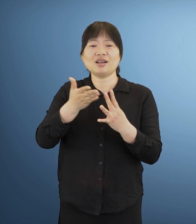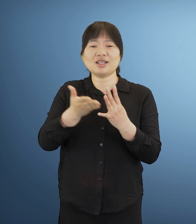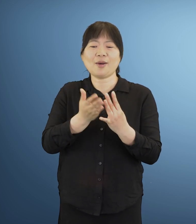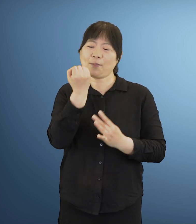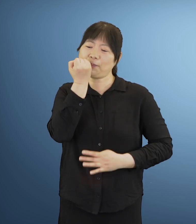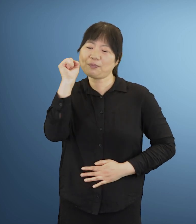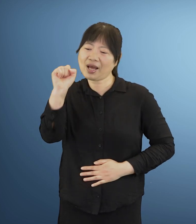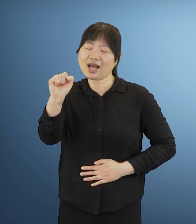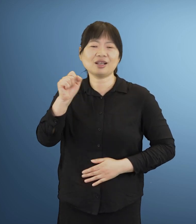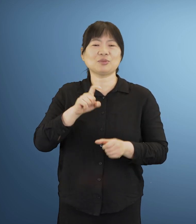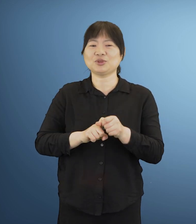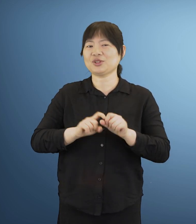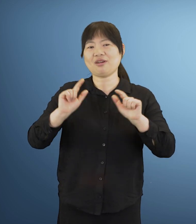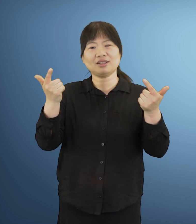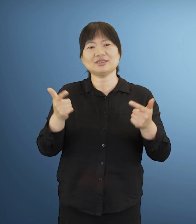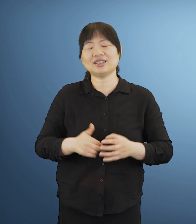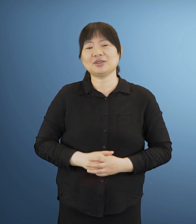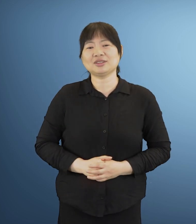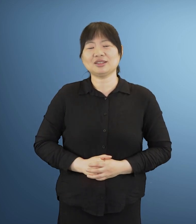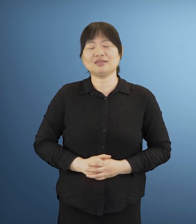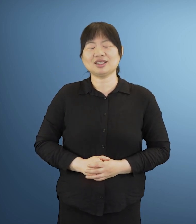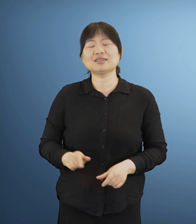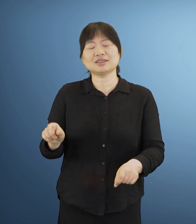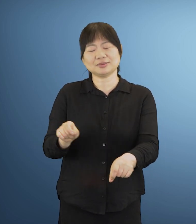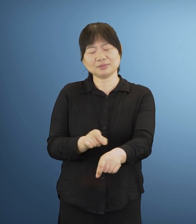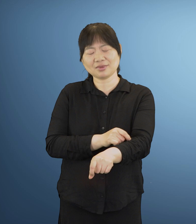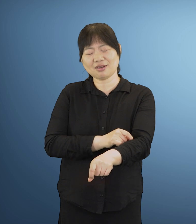아니라 택정함을 입은